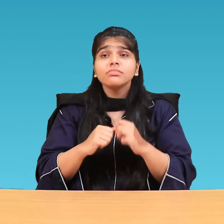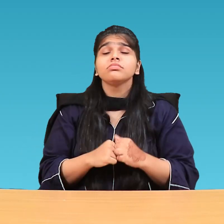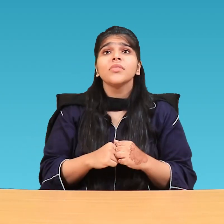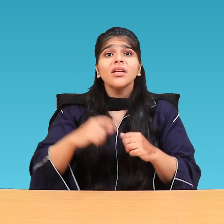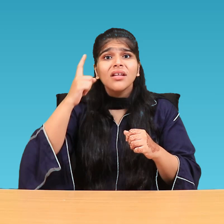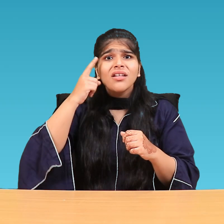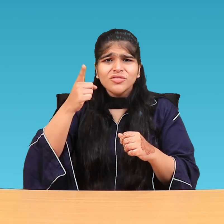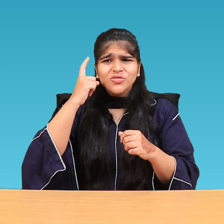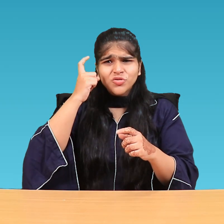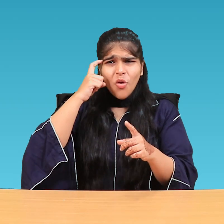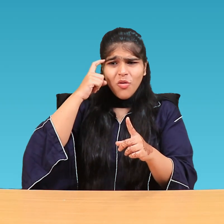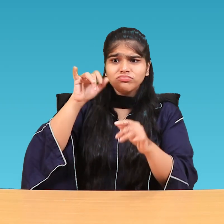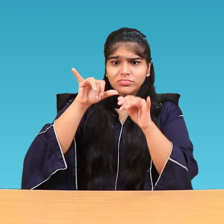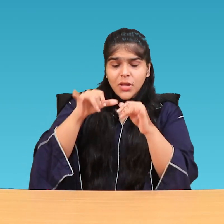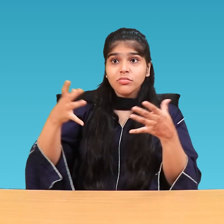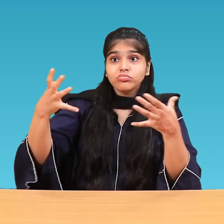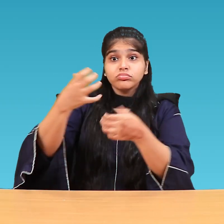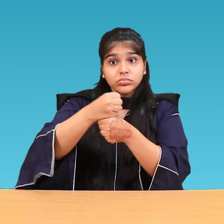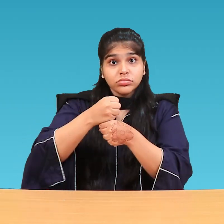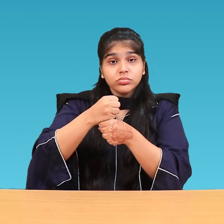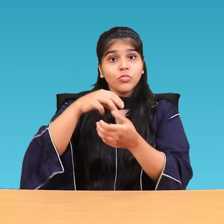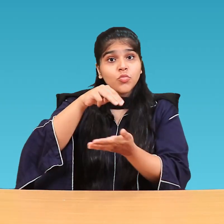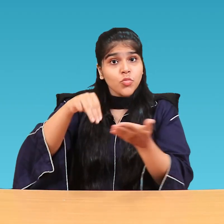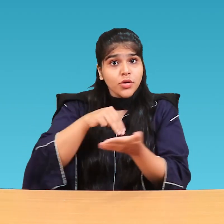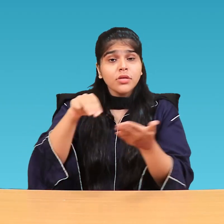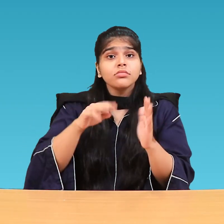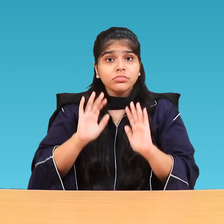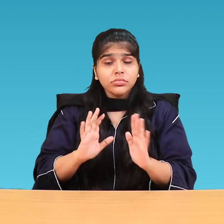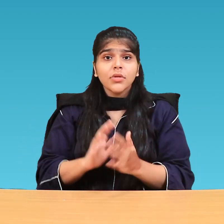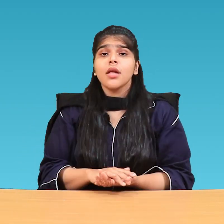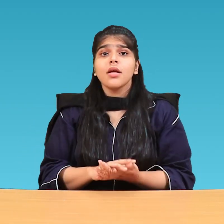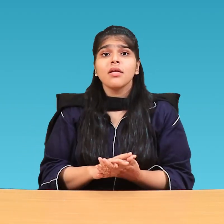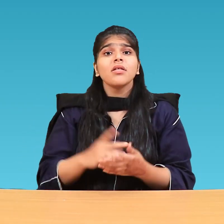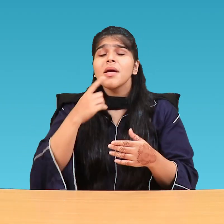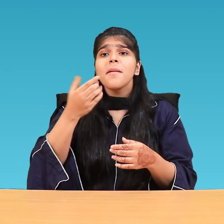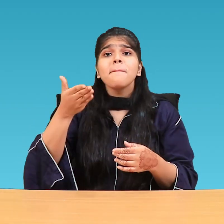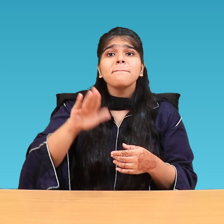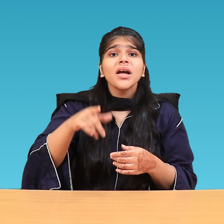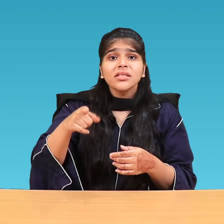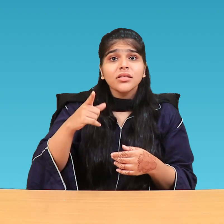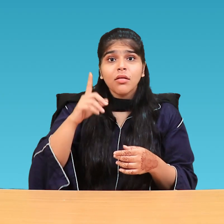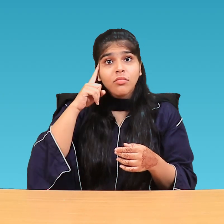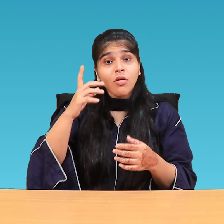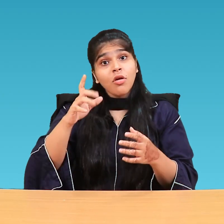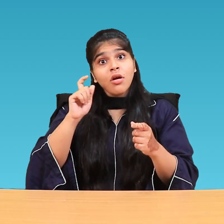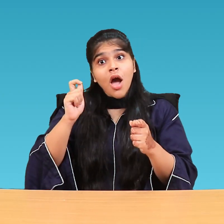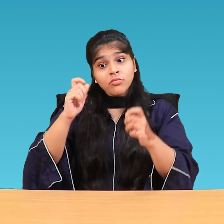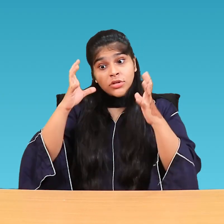is a national curriculum for the entire country, इसका मतलब ये नहीं है कि ये बिल्कुल ही इम्पोज कर दिया जाएगा